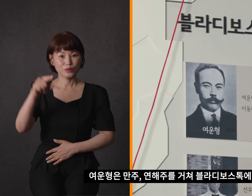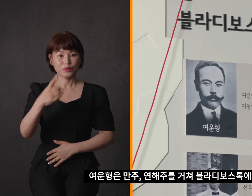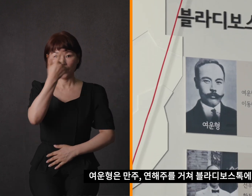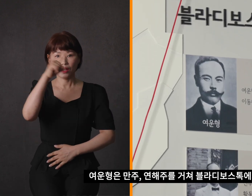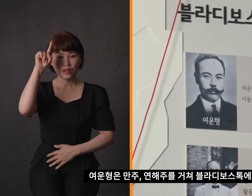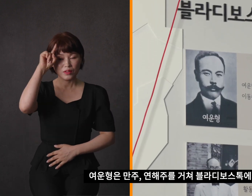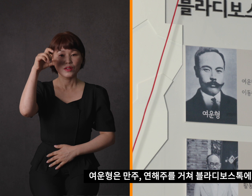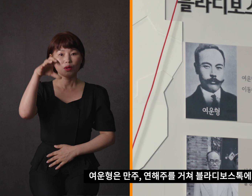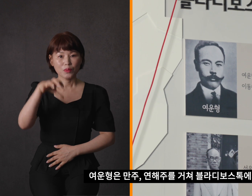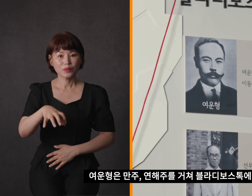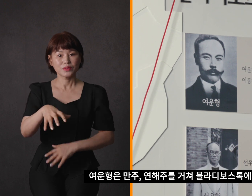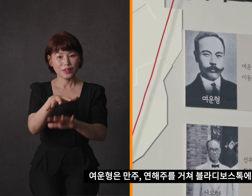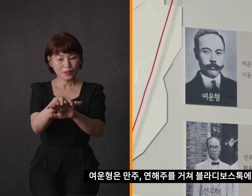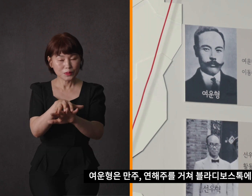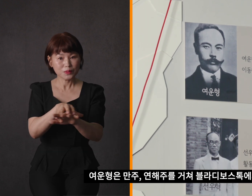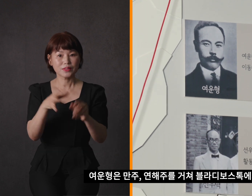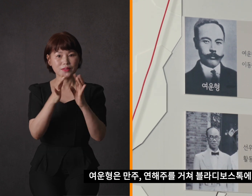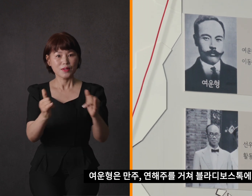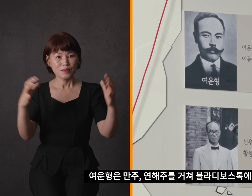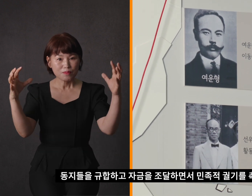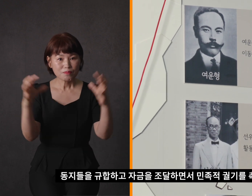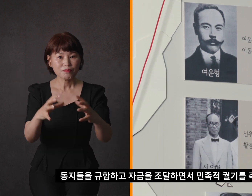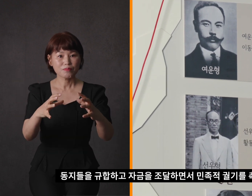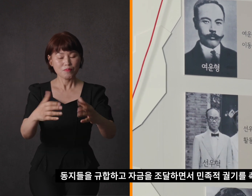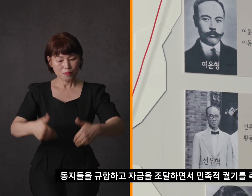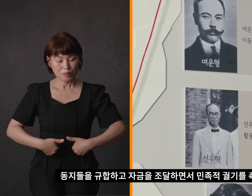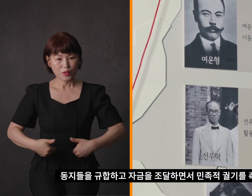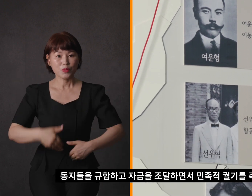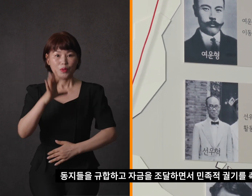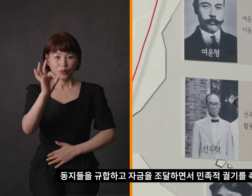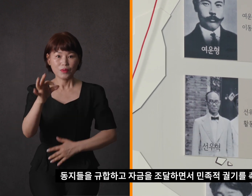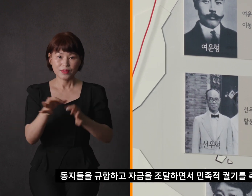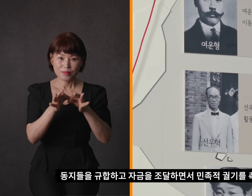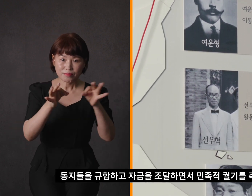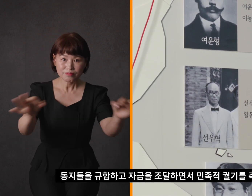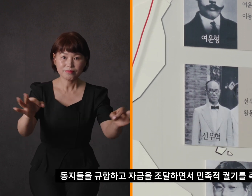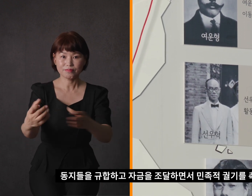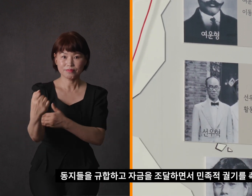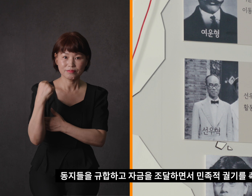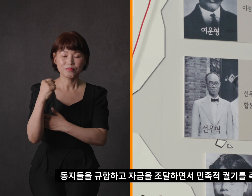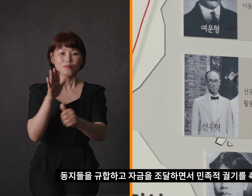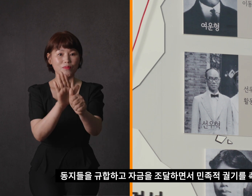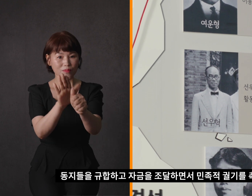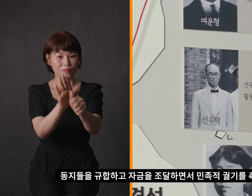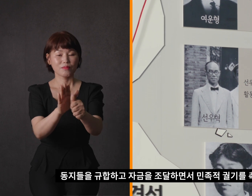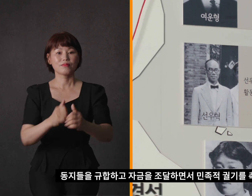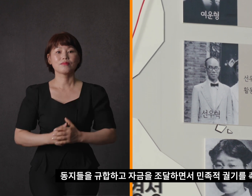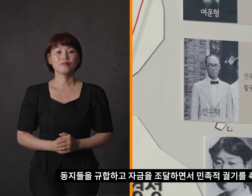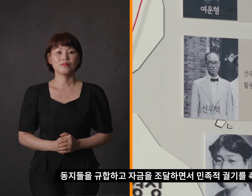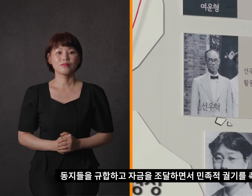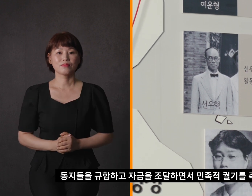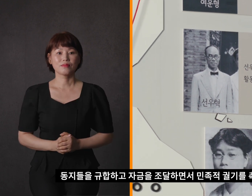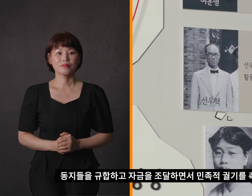여운형은 만주, 연해주를 거쳐 블라디보스톡에서 동지들을 규합하고 자금을 조달하면서 민족적